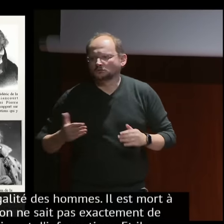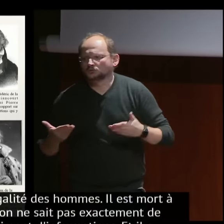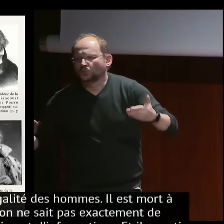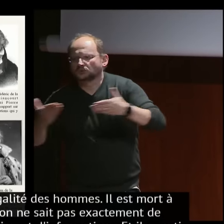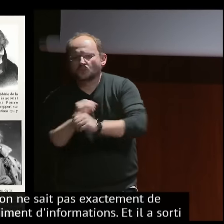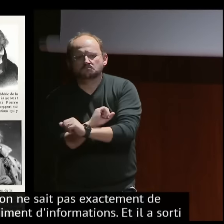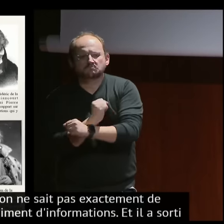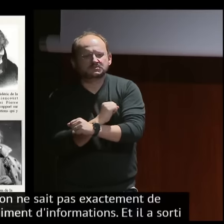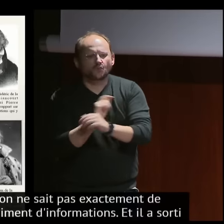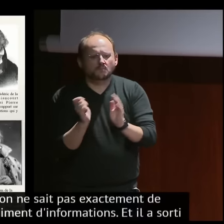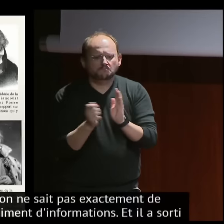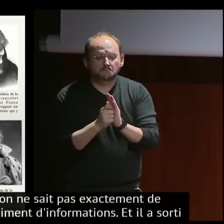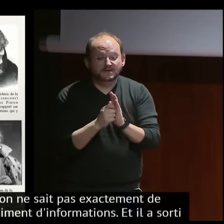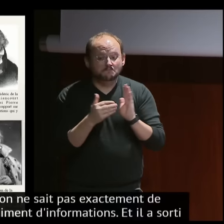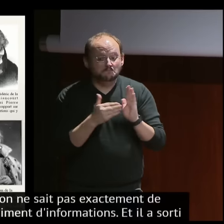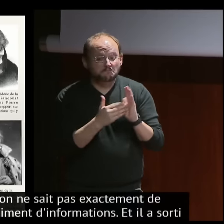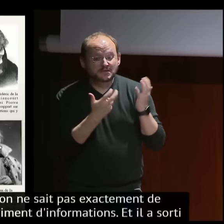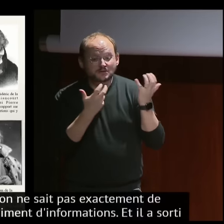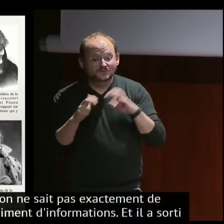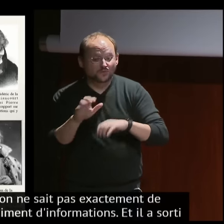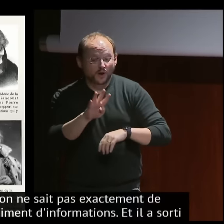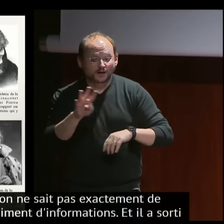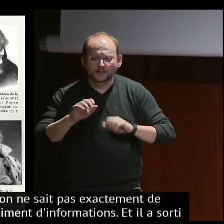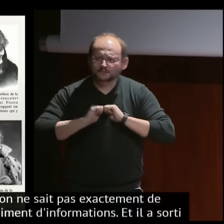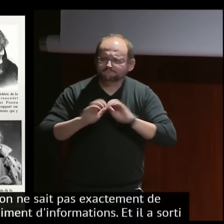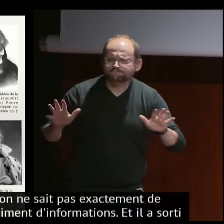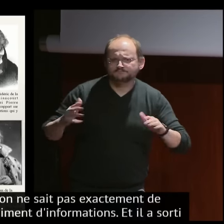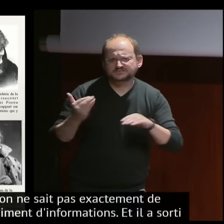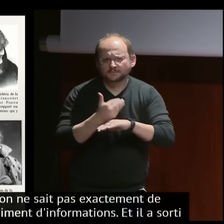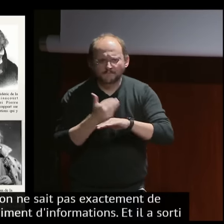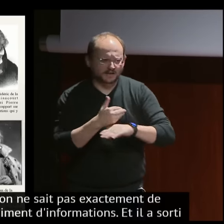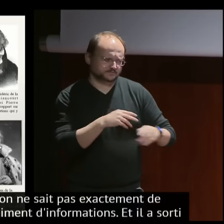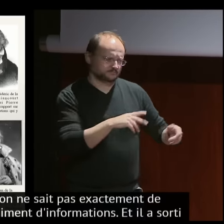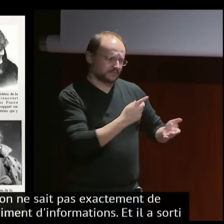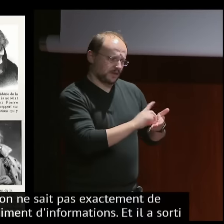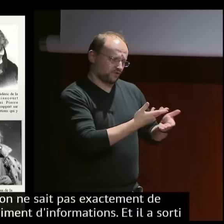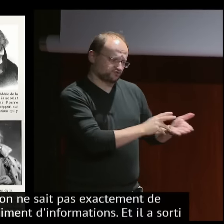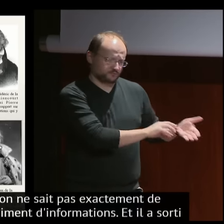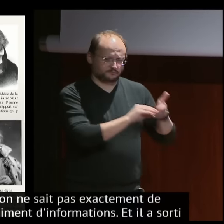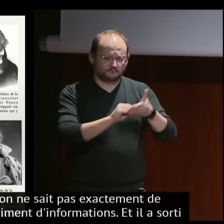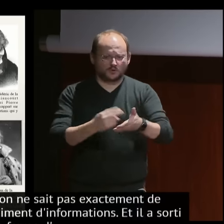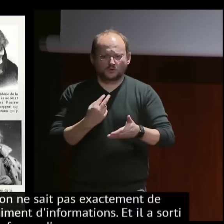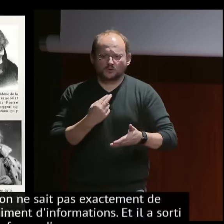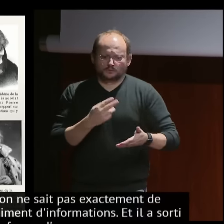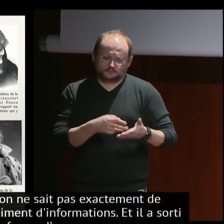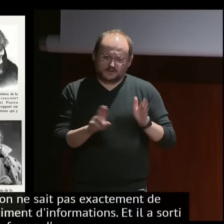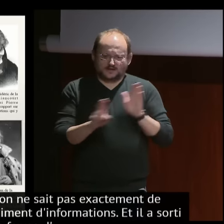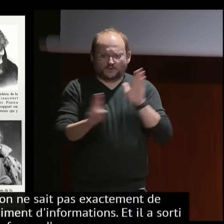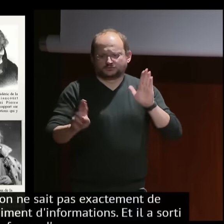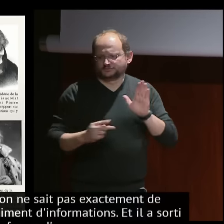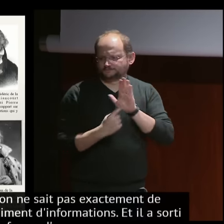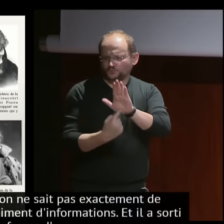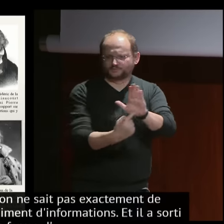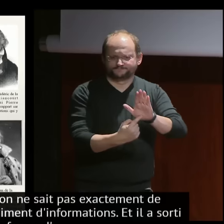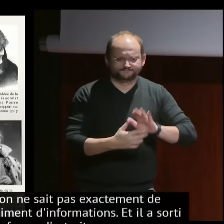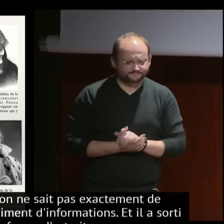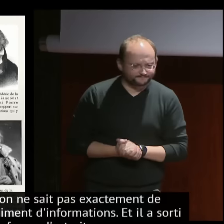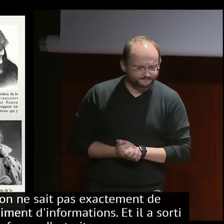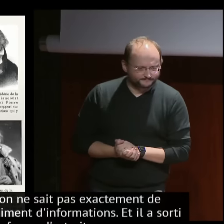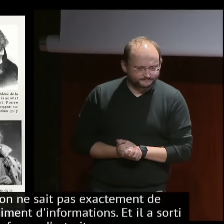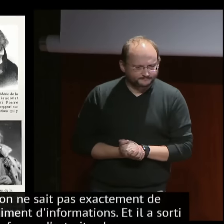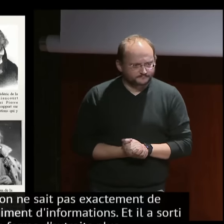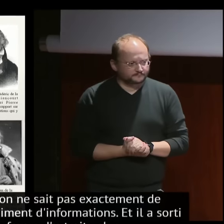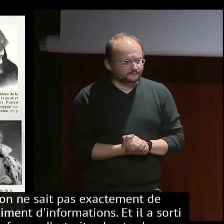écrit ce rapport qui a été publié sous forme d'extrait plus tard et qui